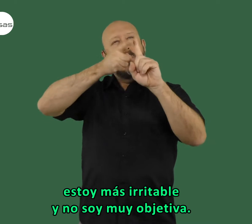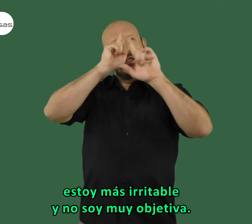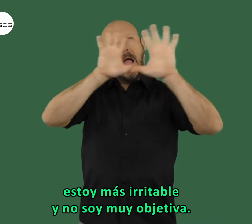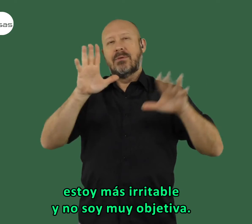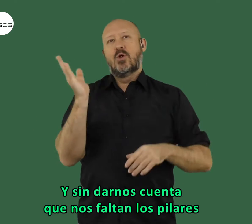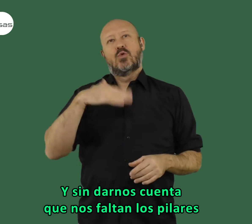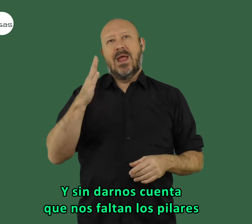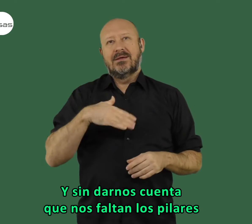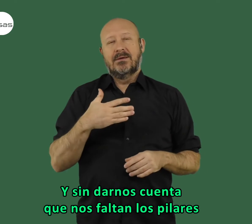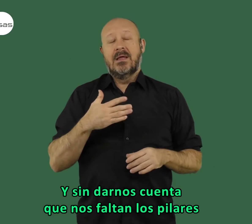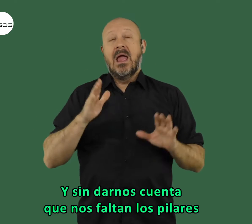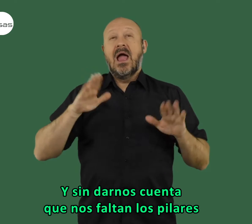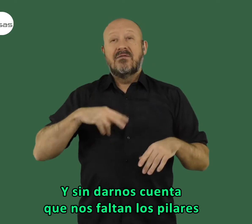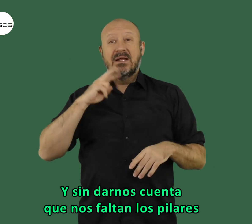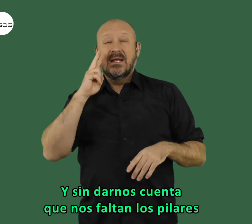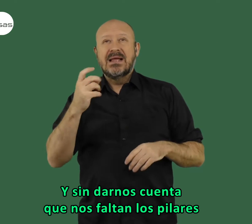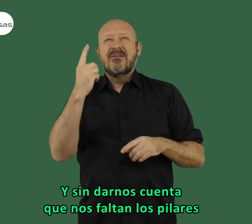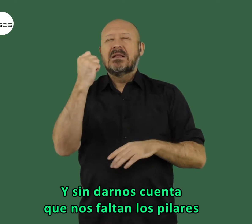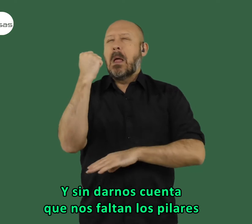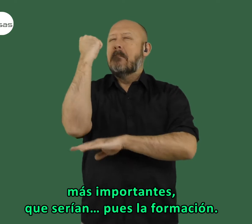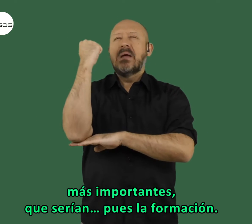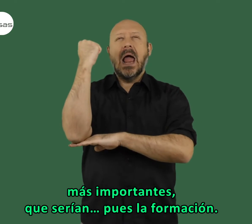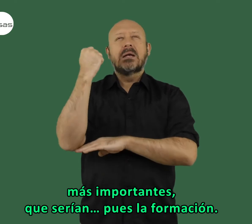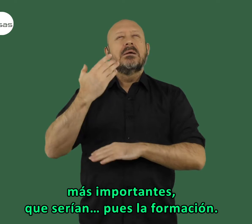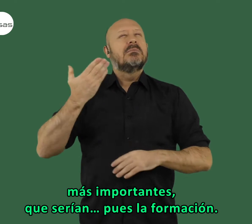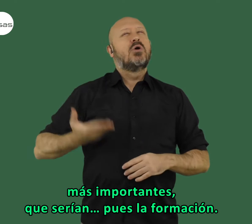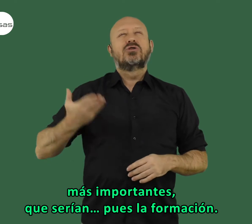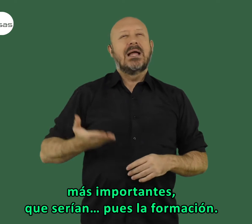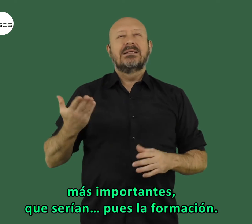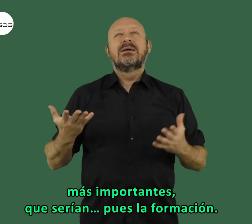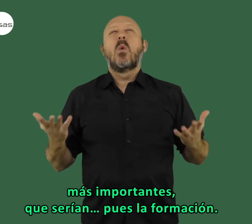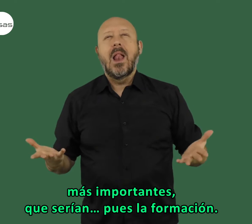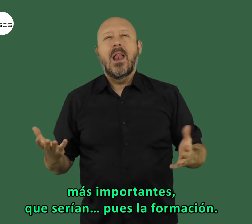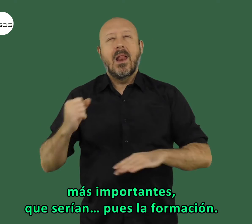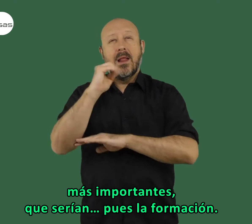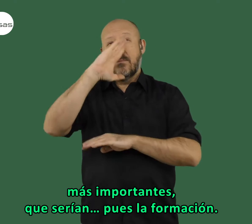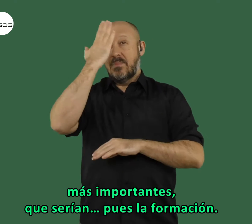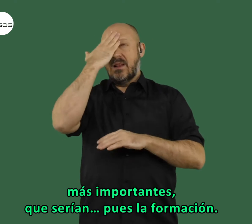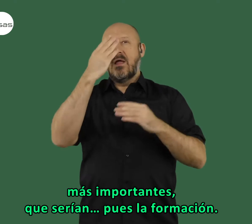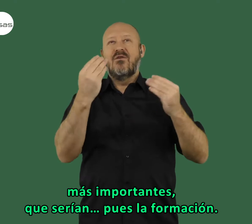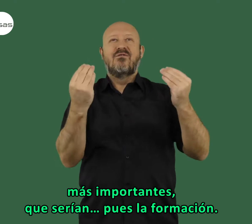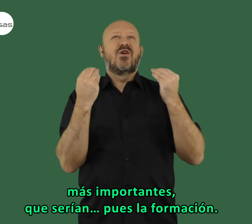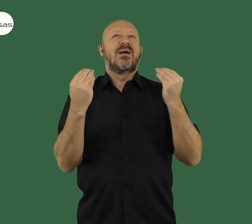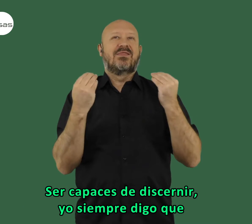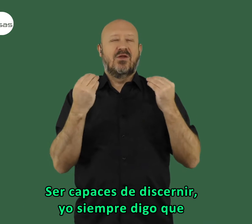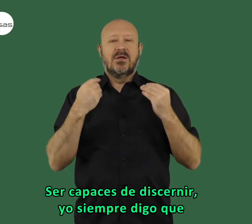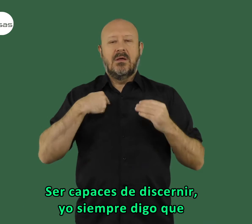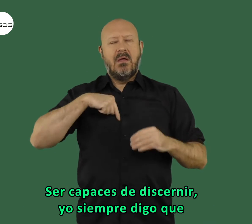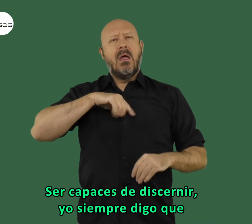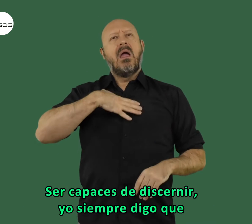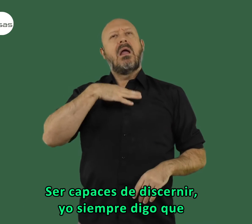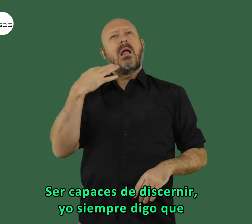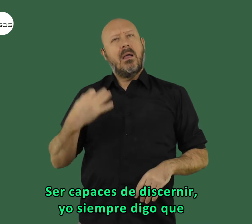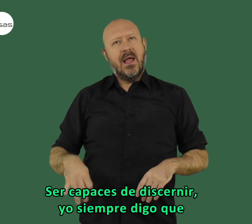muy objetiva. Y sin darnos cuenta que nos faltan los pilares más importantes que serían pues la formación, ¿no?